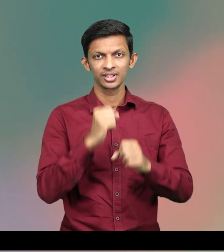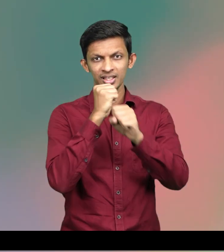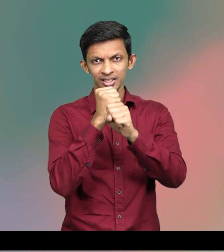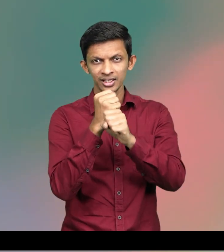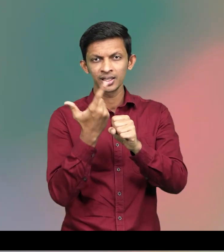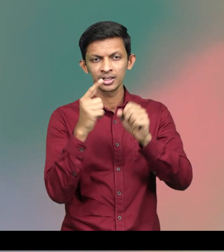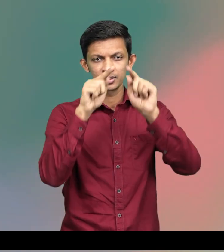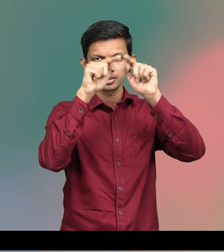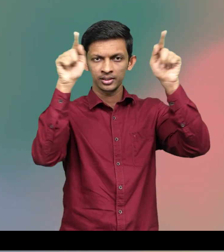గంగా వ్యవస్థ.